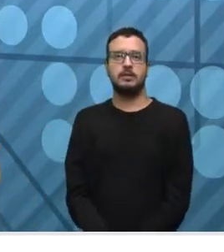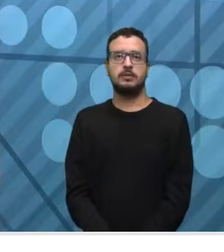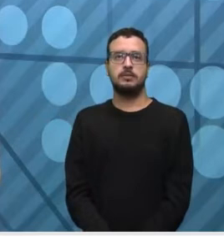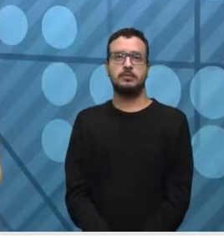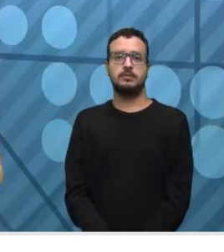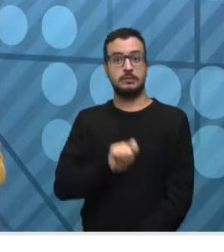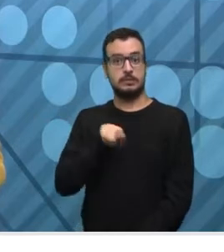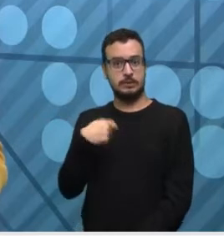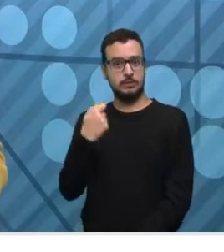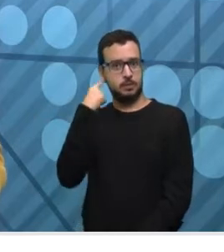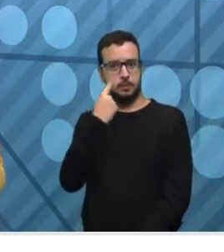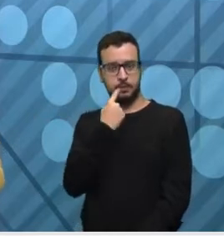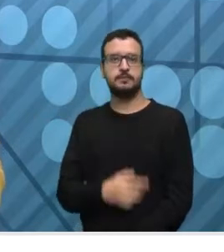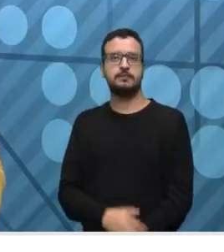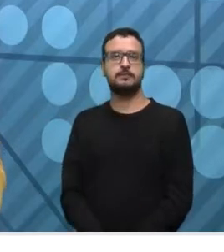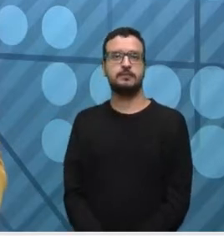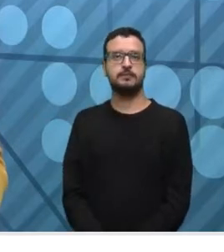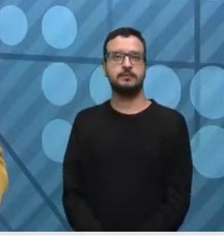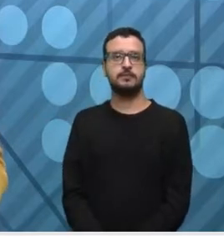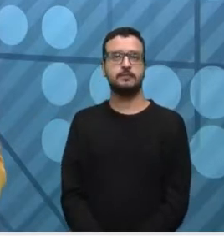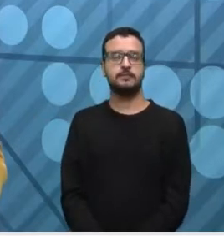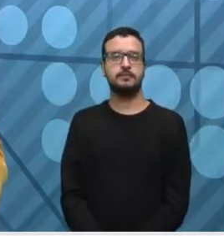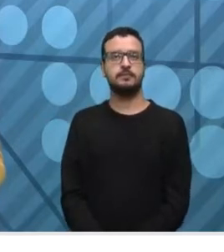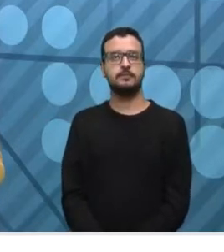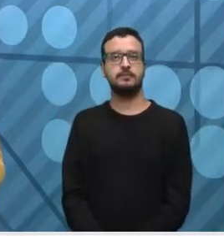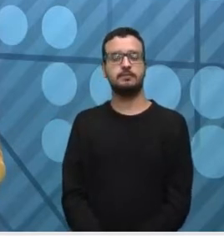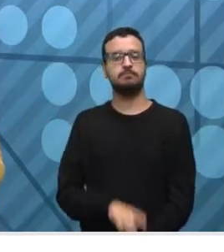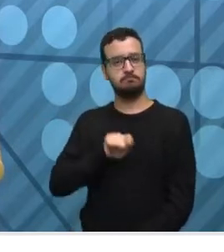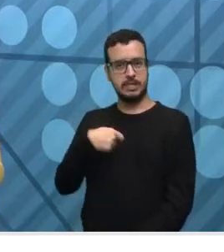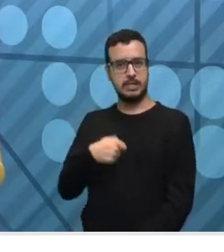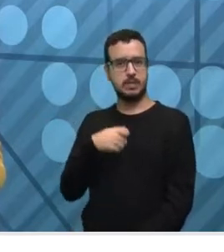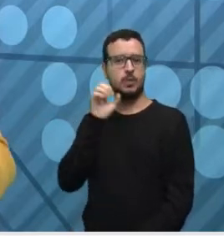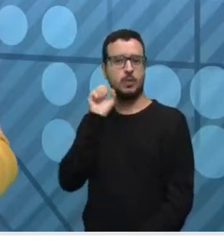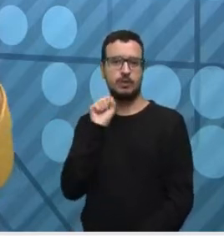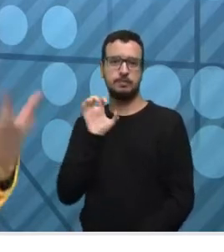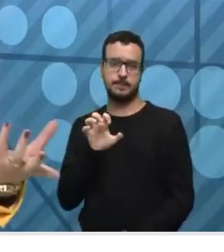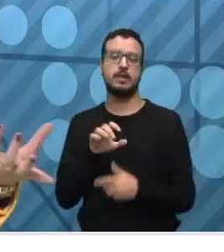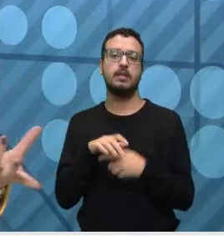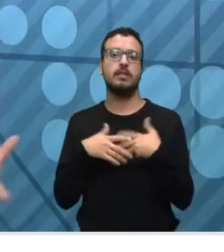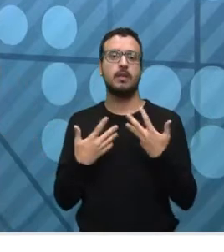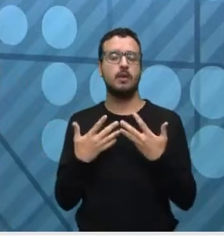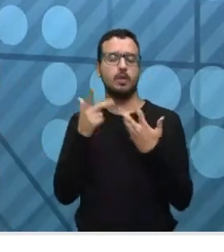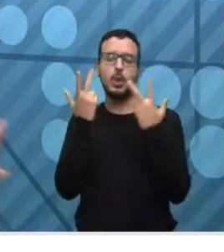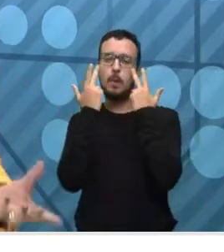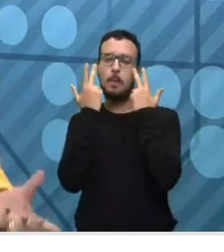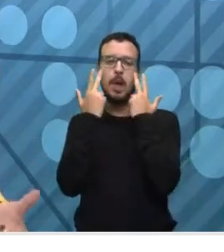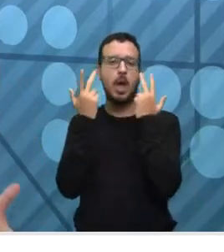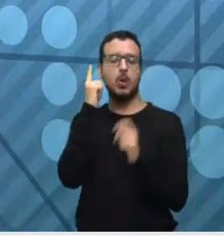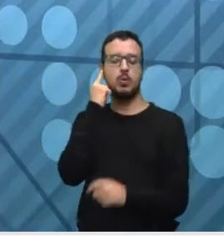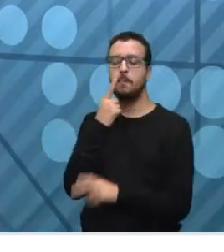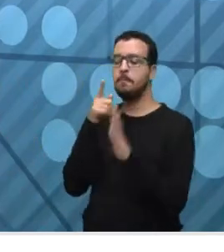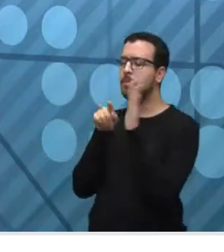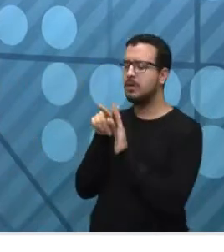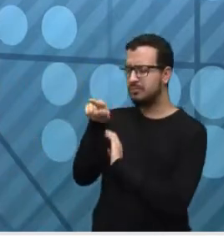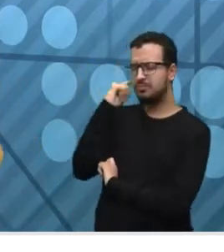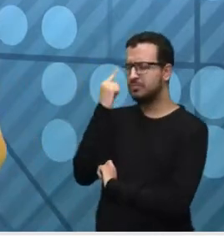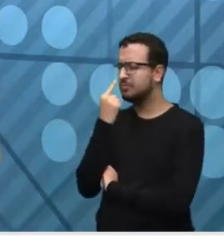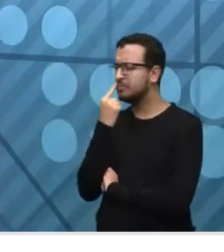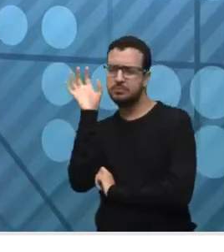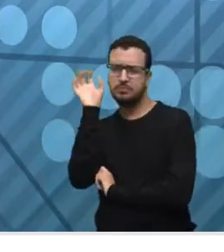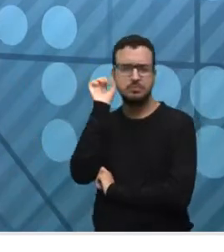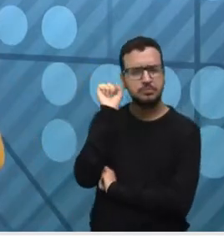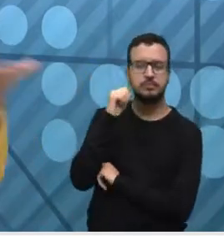boca. Surdo, ouvinte, essa configuração de mãos, ouvinte. Então, é muito comum perguntar. E um outro tema também, que aí a